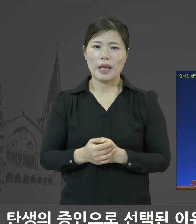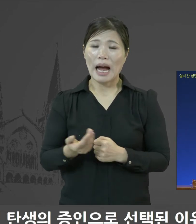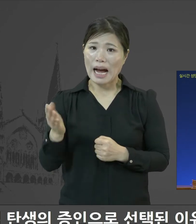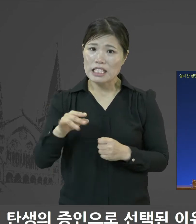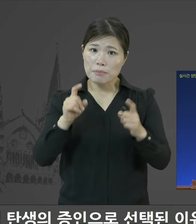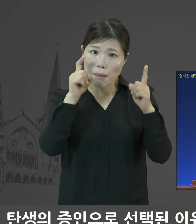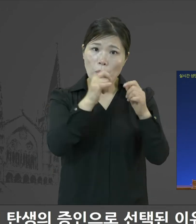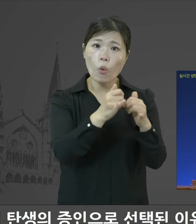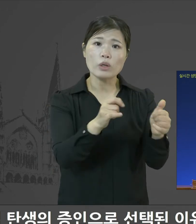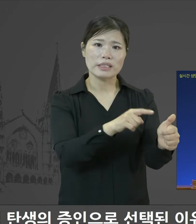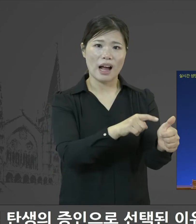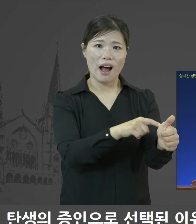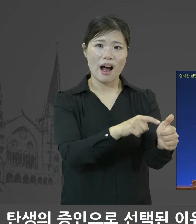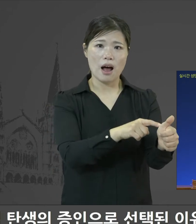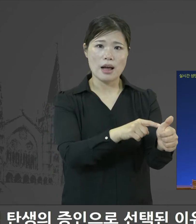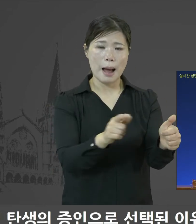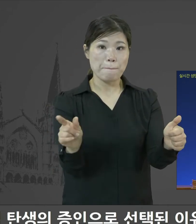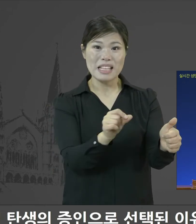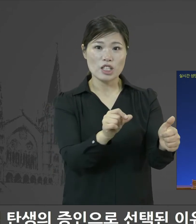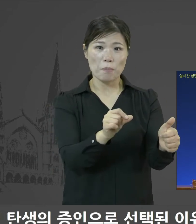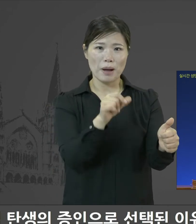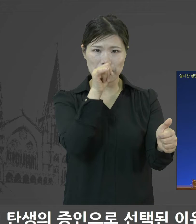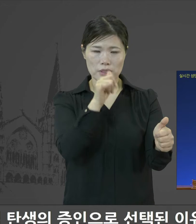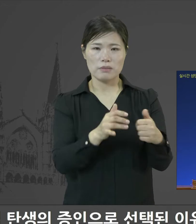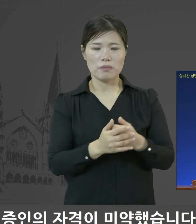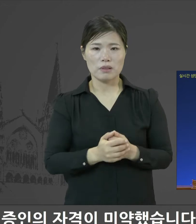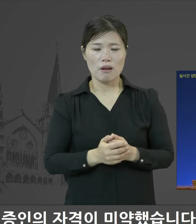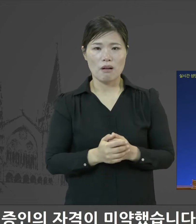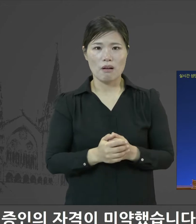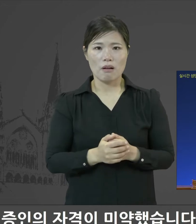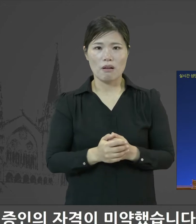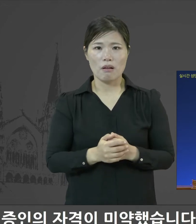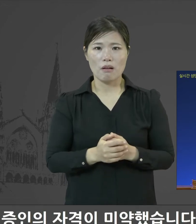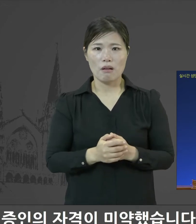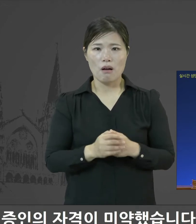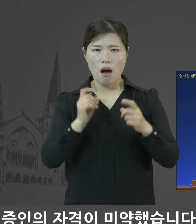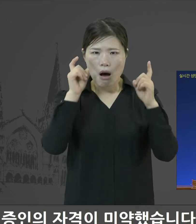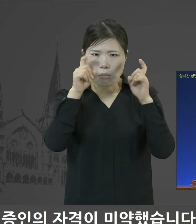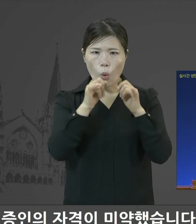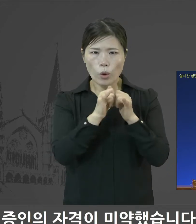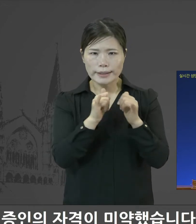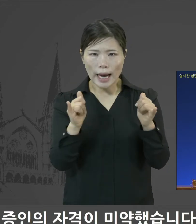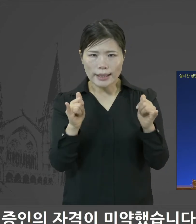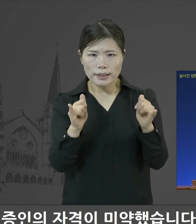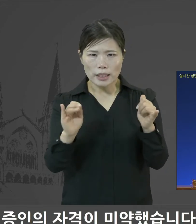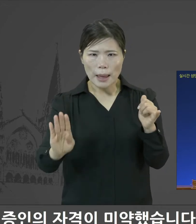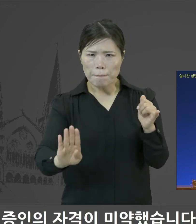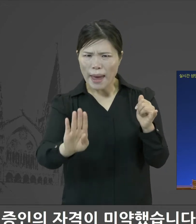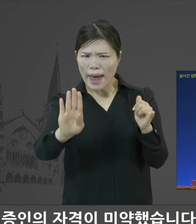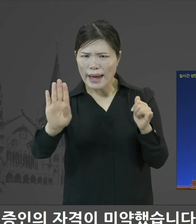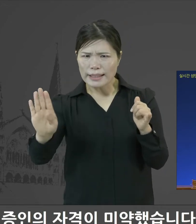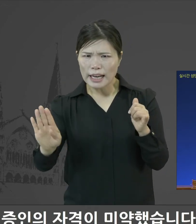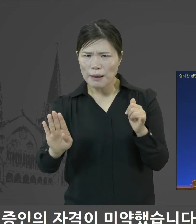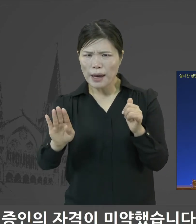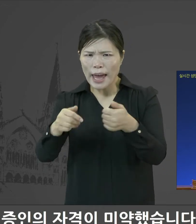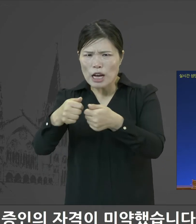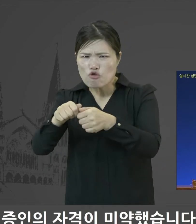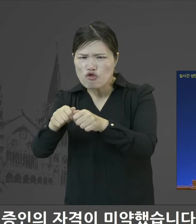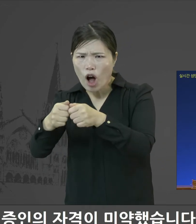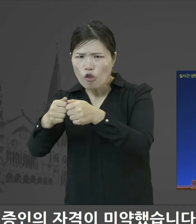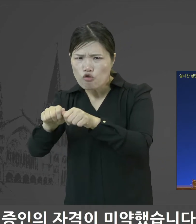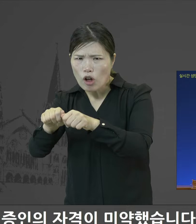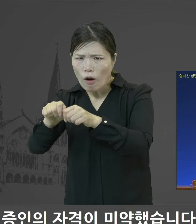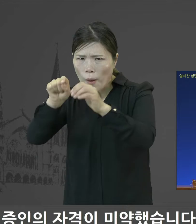이들은 민첩함이 있었습니다. 이들은 베들레헴 구석구석을 제법